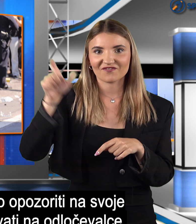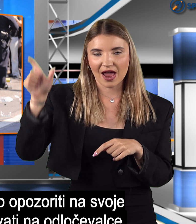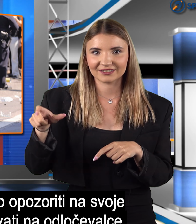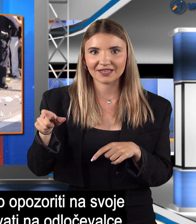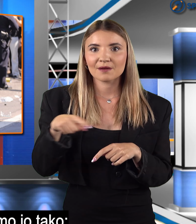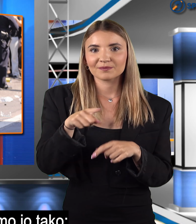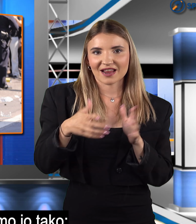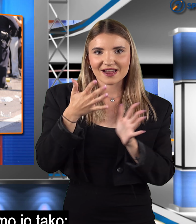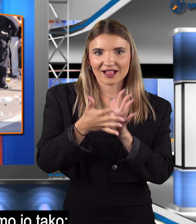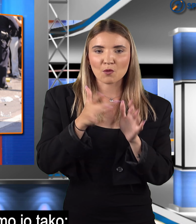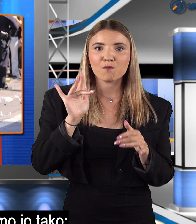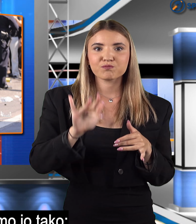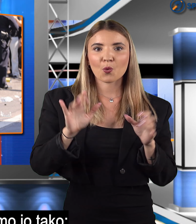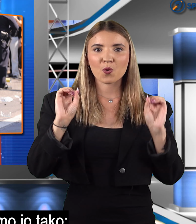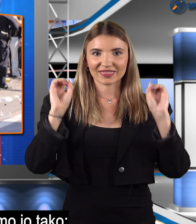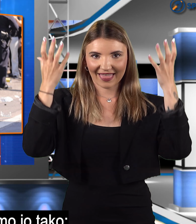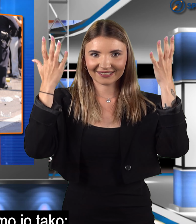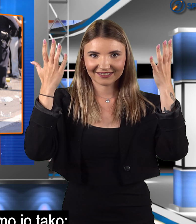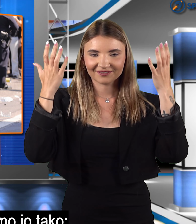na odločevalce. Kretamo jo tako.